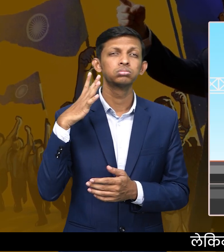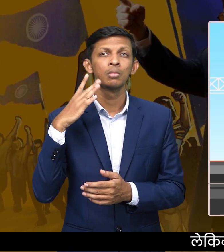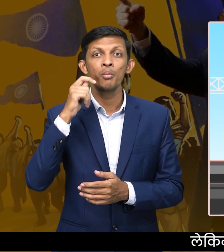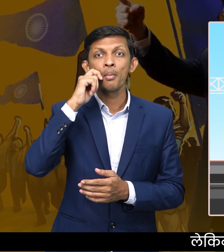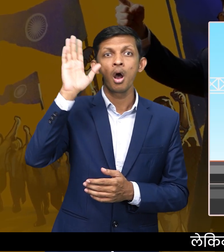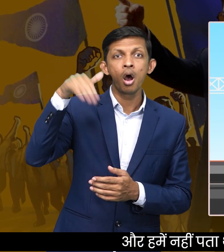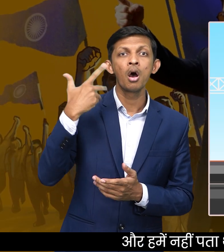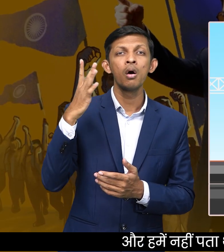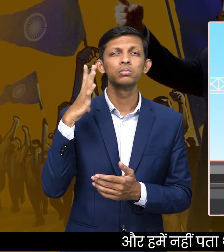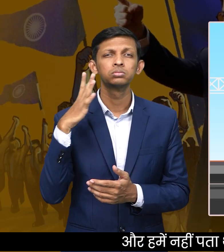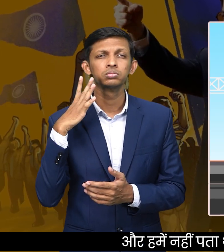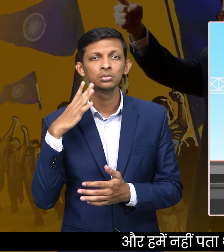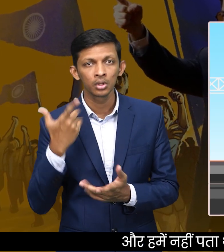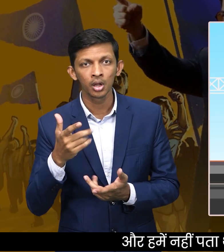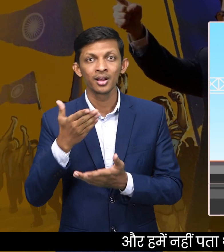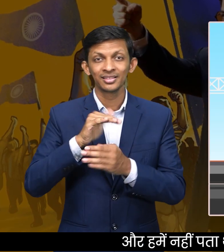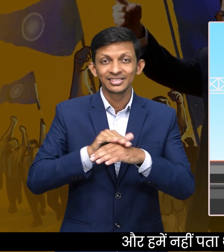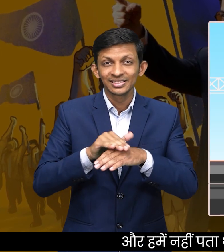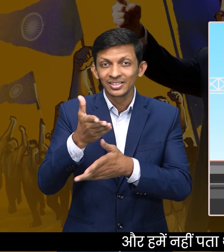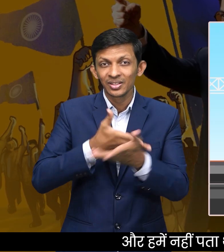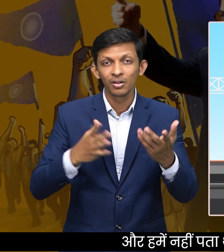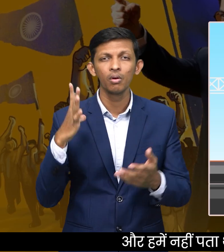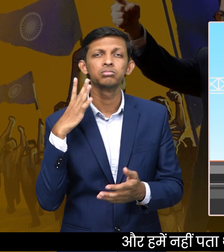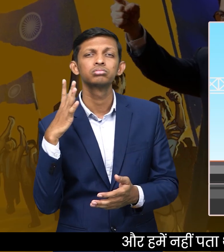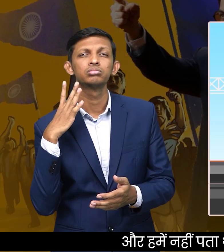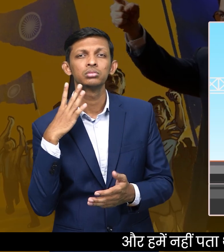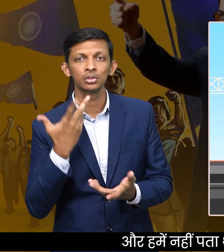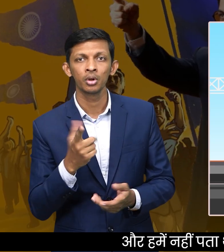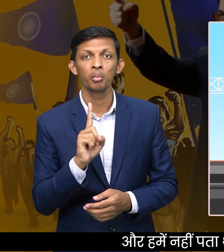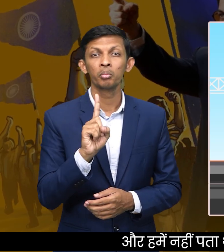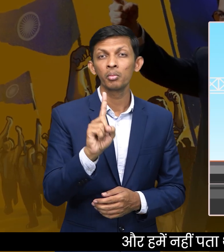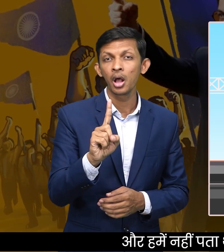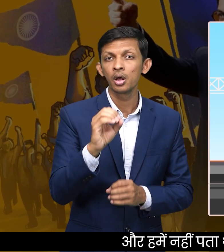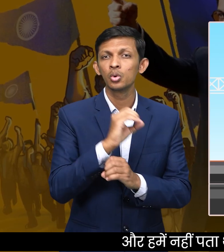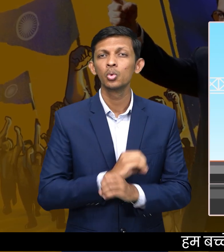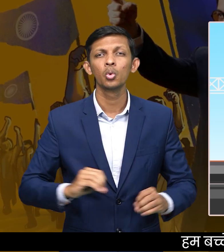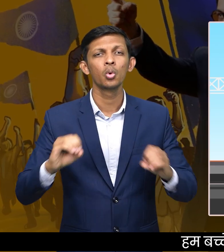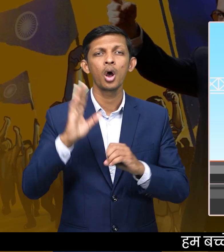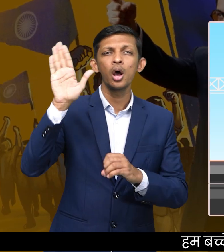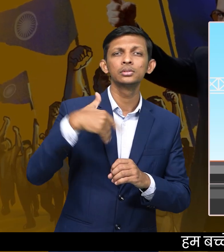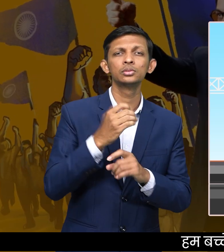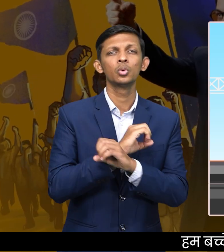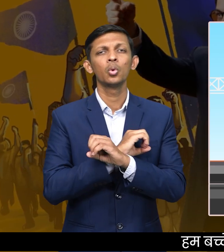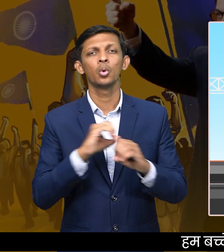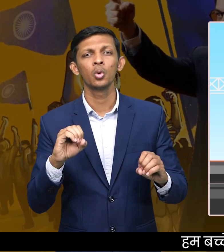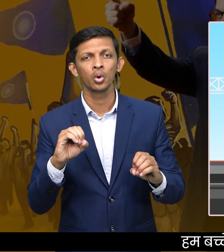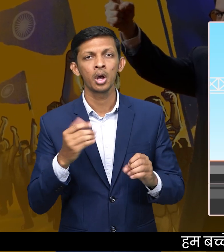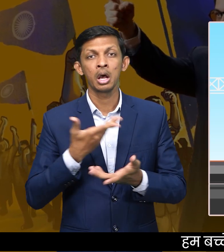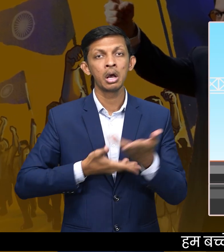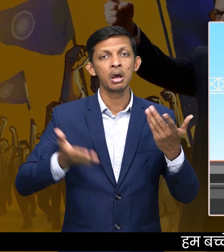था और हमें नहीं पता था कि अकेले कोरेगांव कैसे जाना है। हम बच्चे अच्छे कपड़े पहने हुए